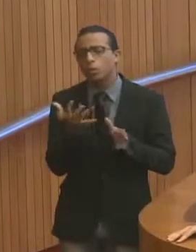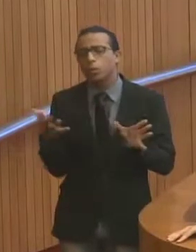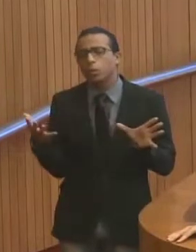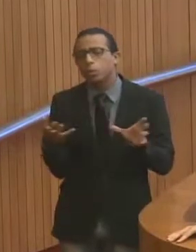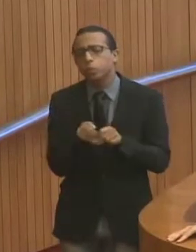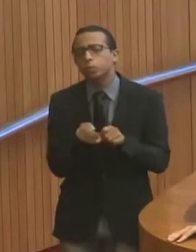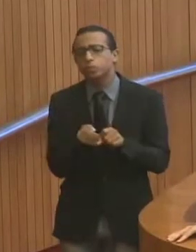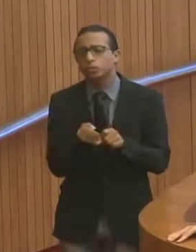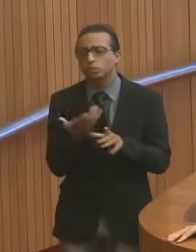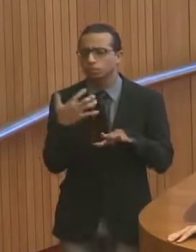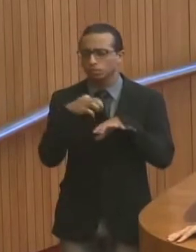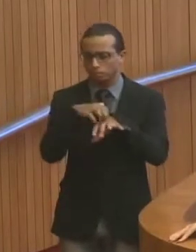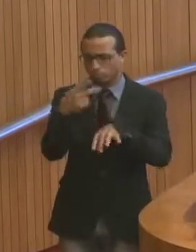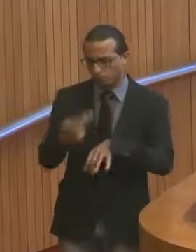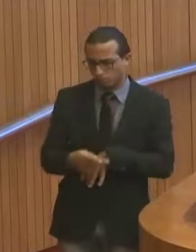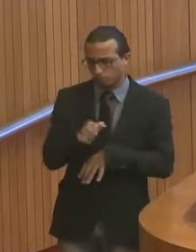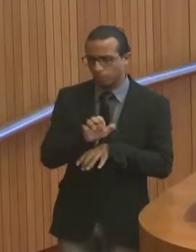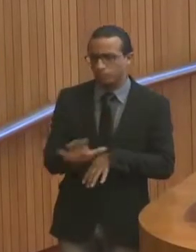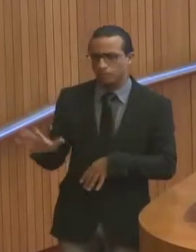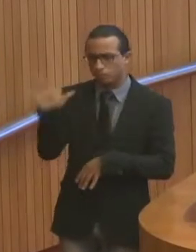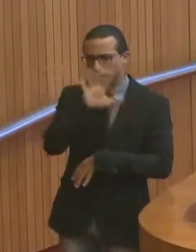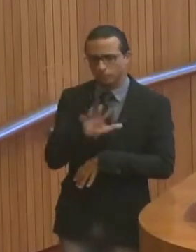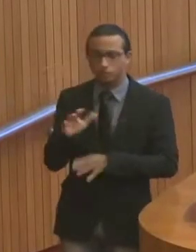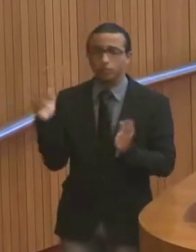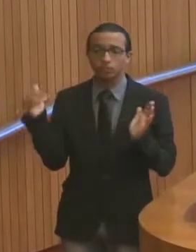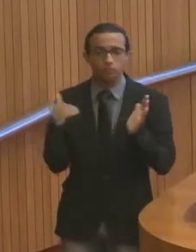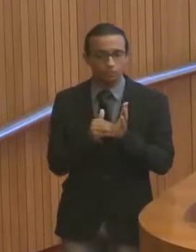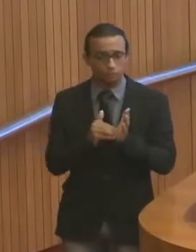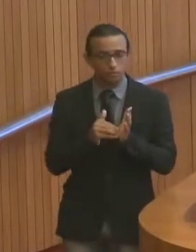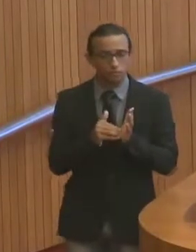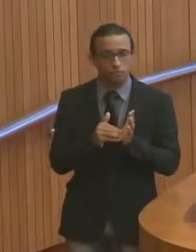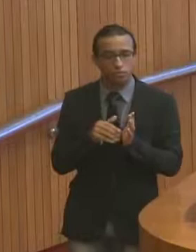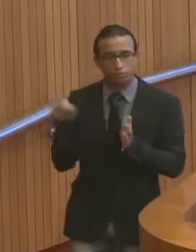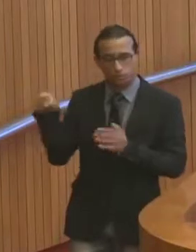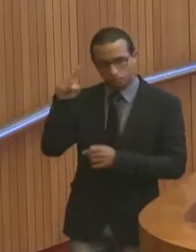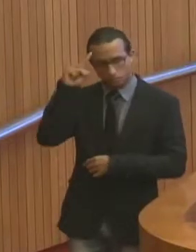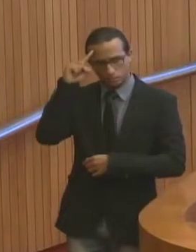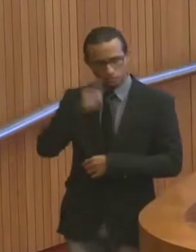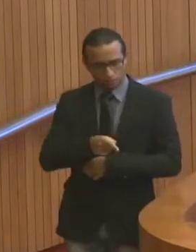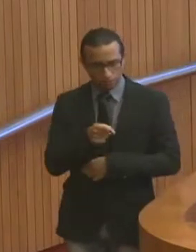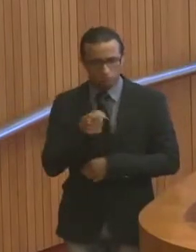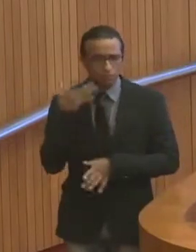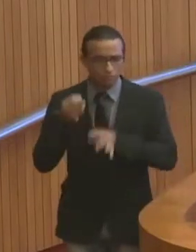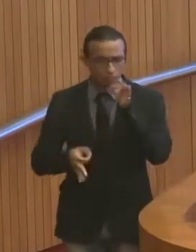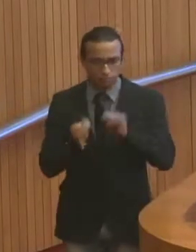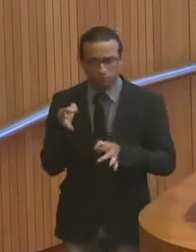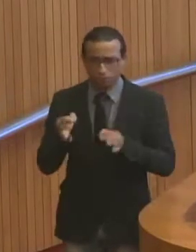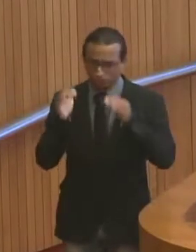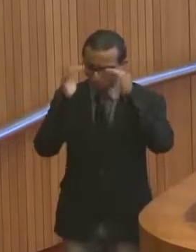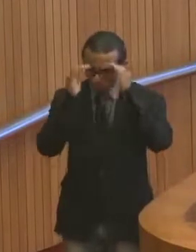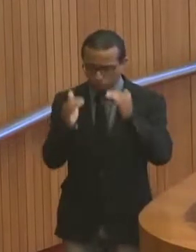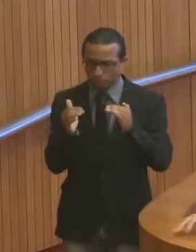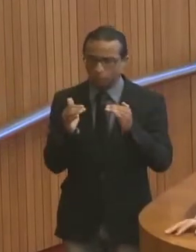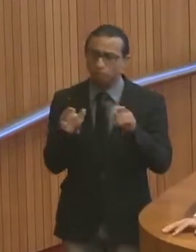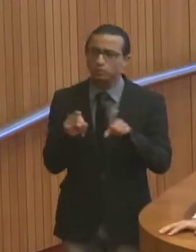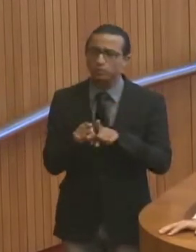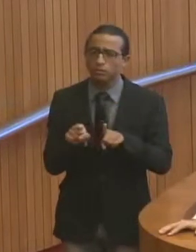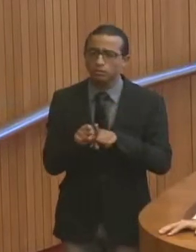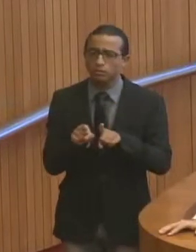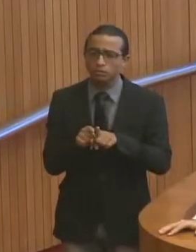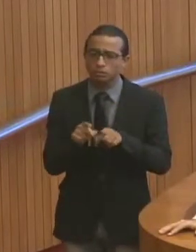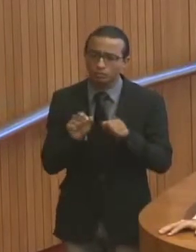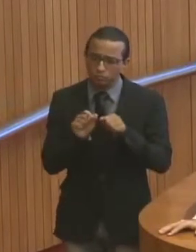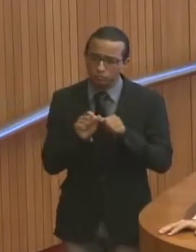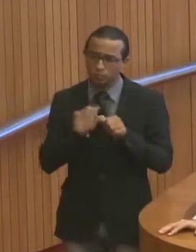Estado. E, por último, determinar que essa ordem judicial seja cumprida para a adoção das medidas de instalação